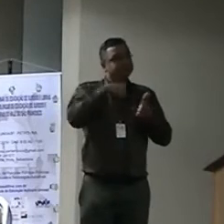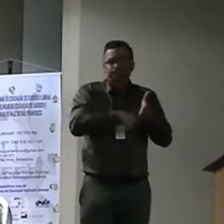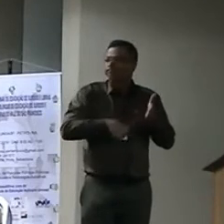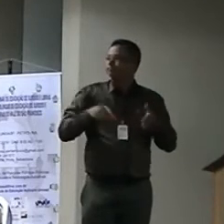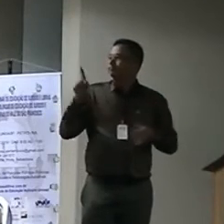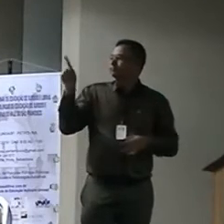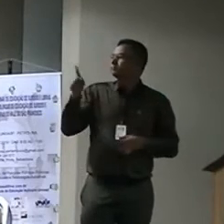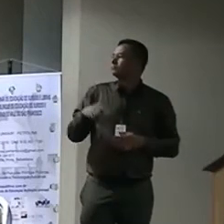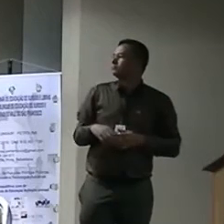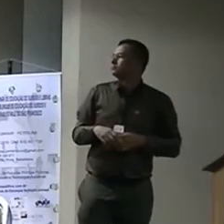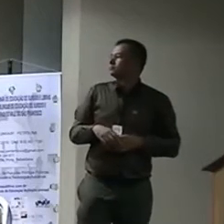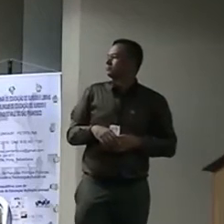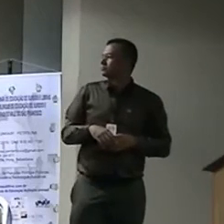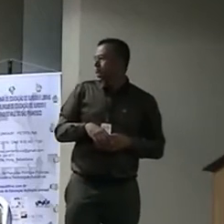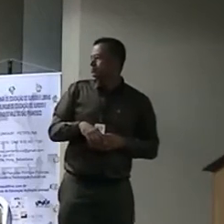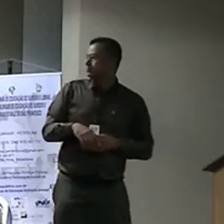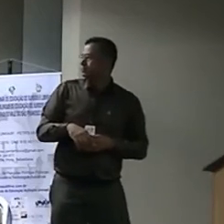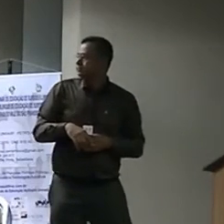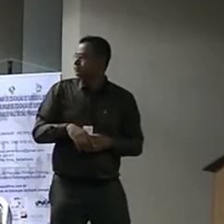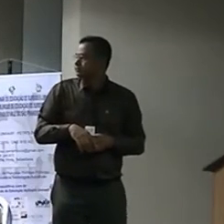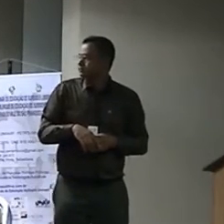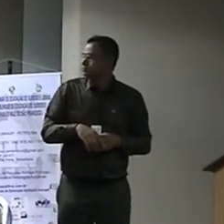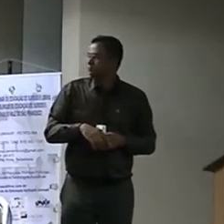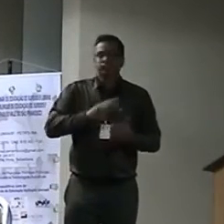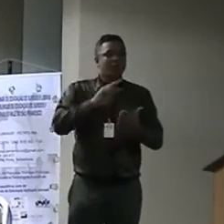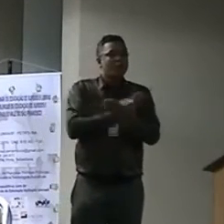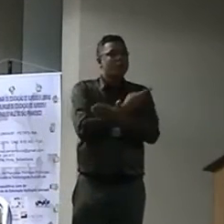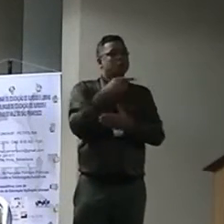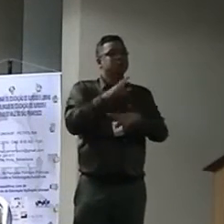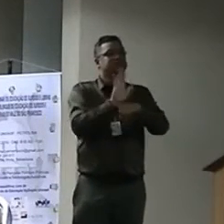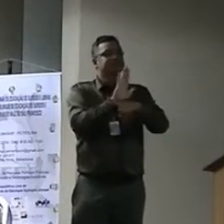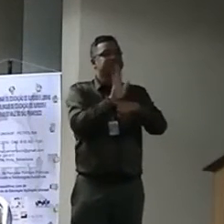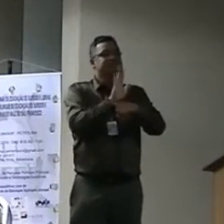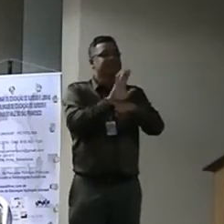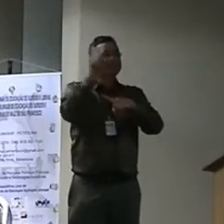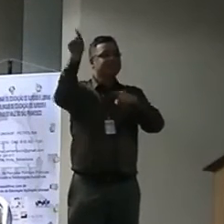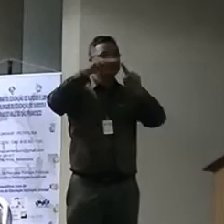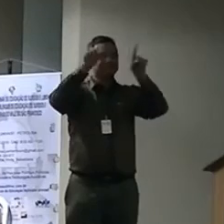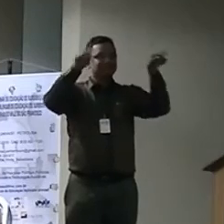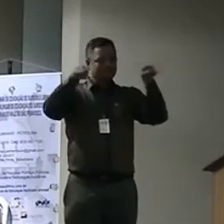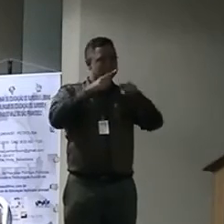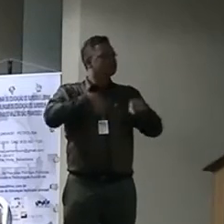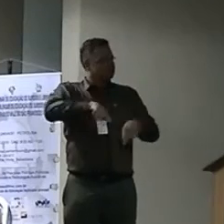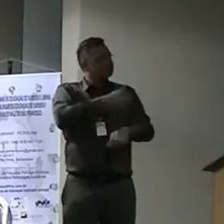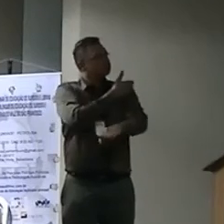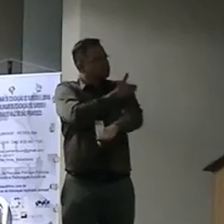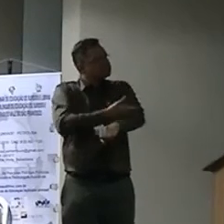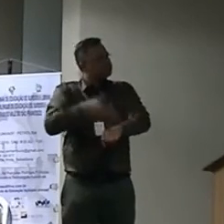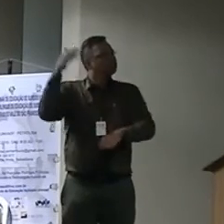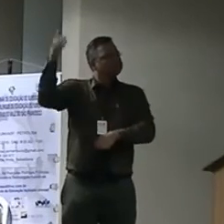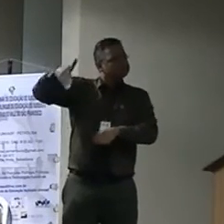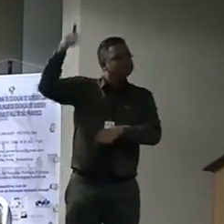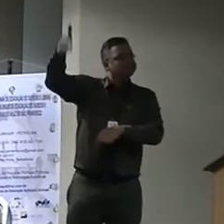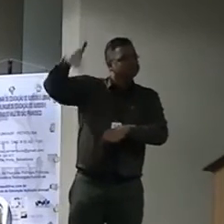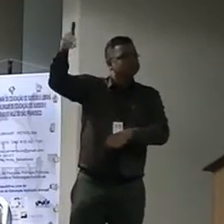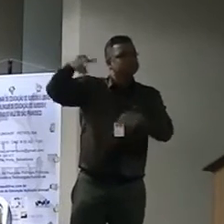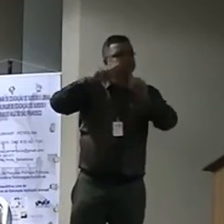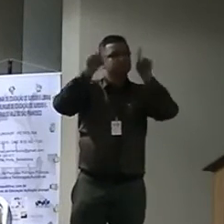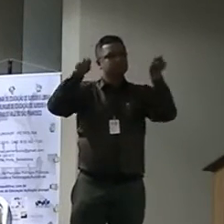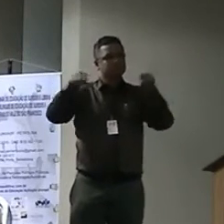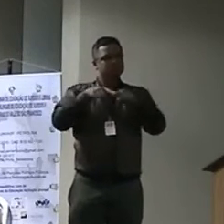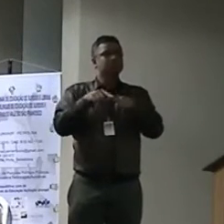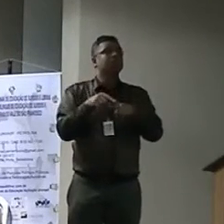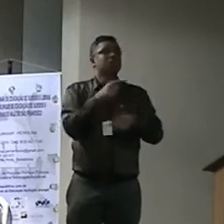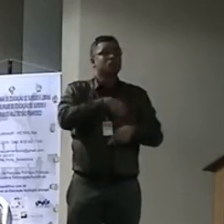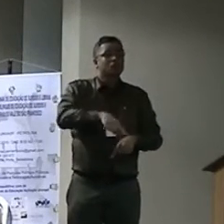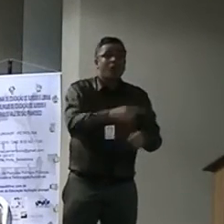com uma questão que teve aí dos cinemas, que nós temos muito hábito de ir ao cinema, e aí nós tivemos, né, Queremos